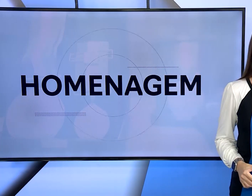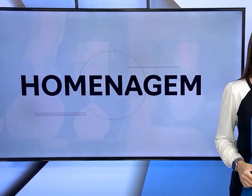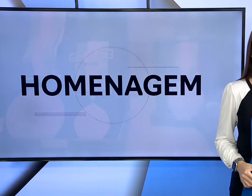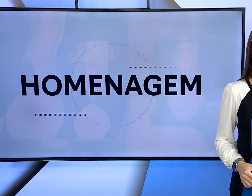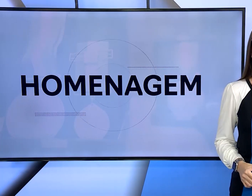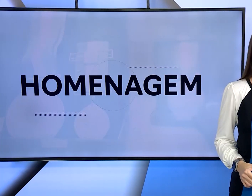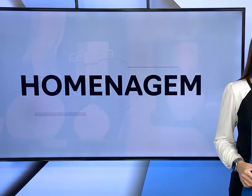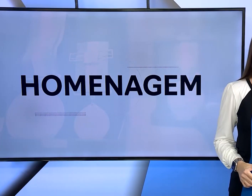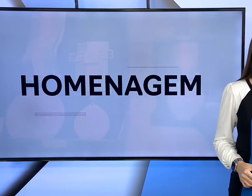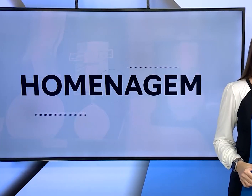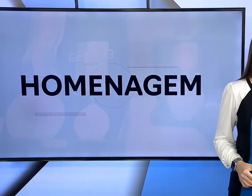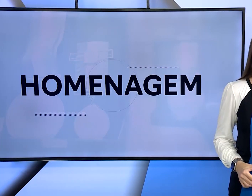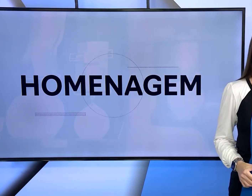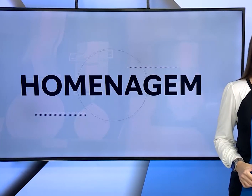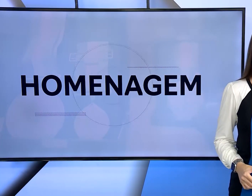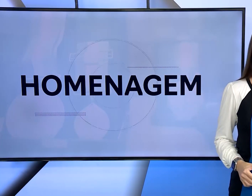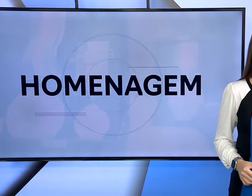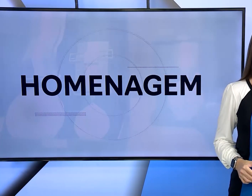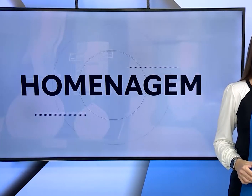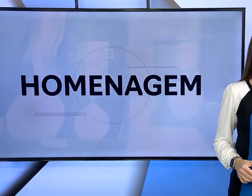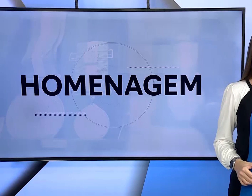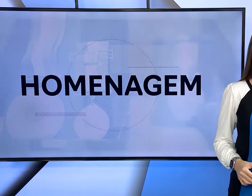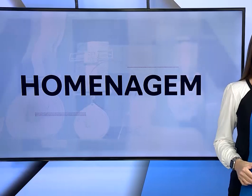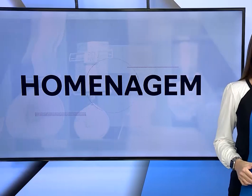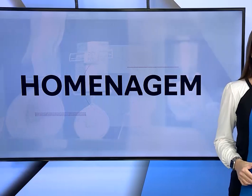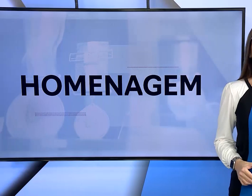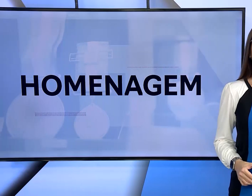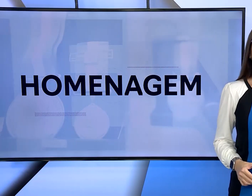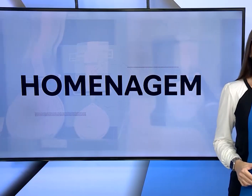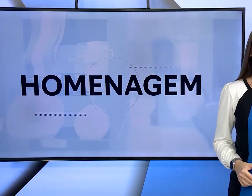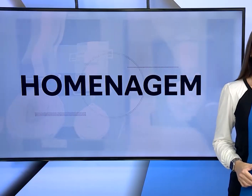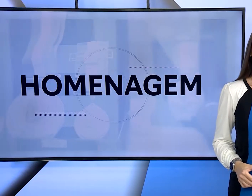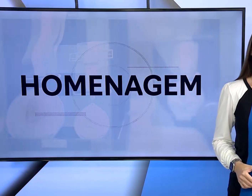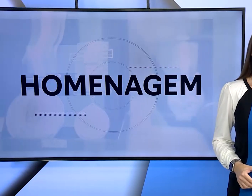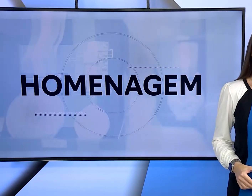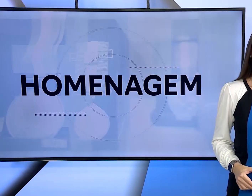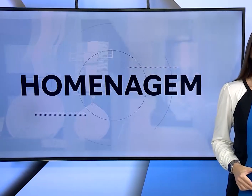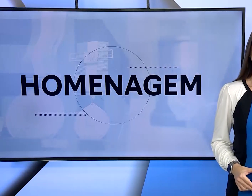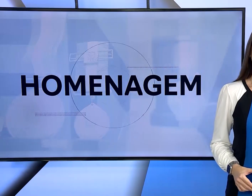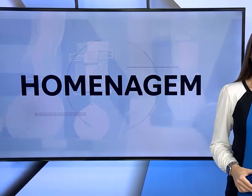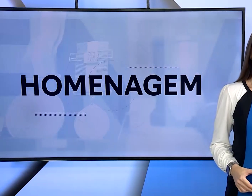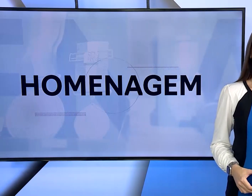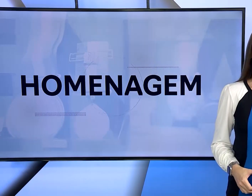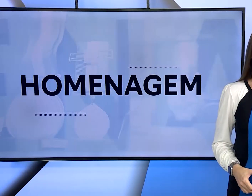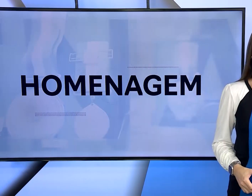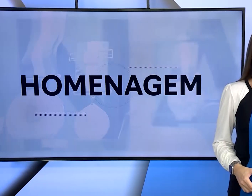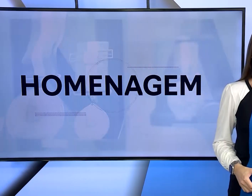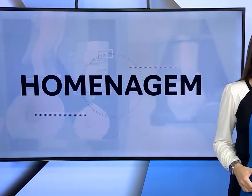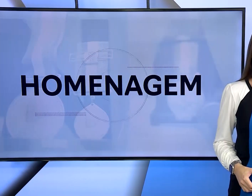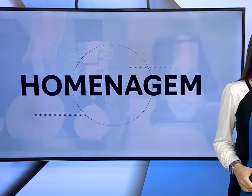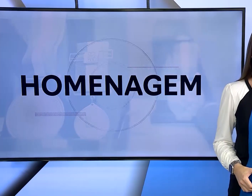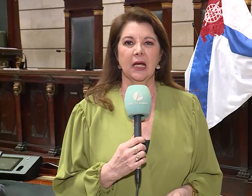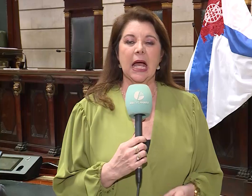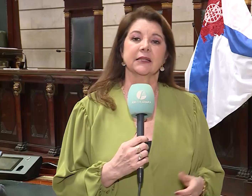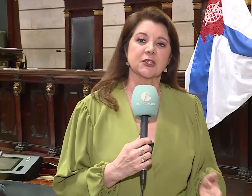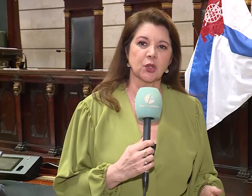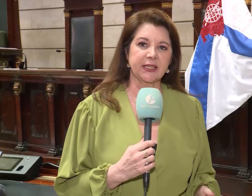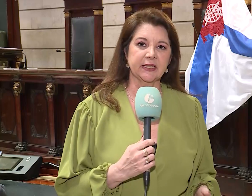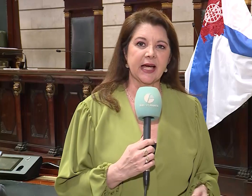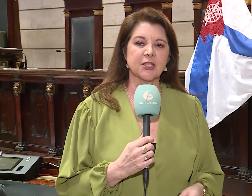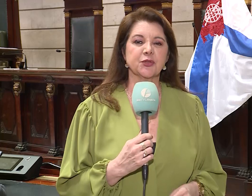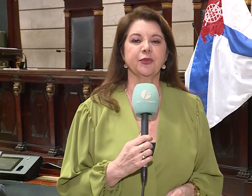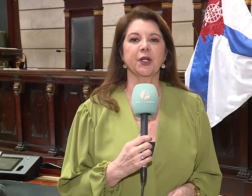de Acessibilidade e Inclusão do Tribunal de Justiça do Estado do Rio. A iniciativa foi do vereador João Mendes de Jesus.